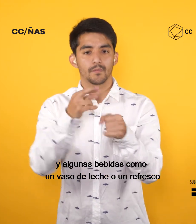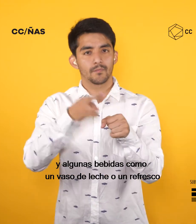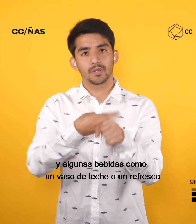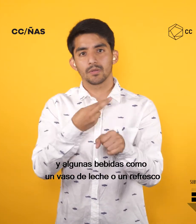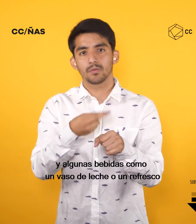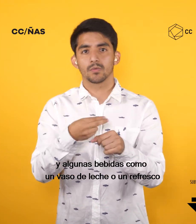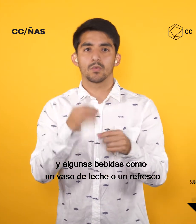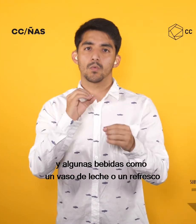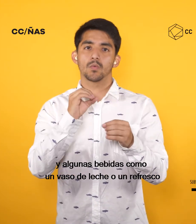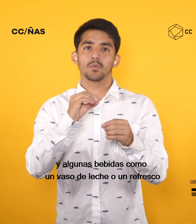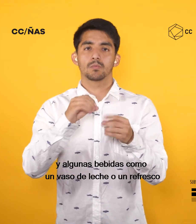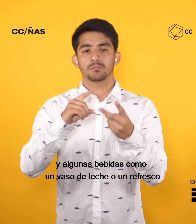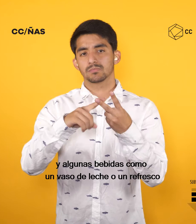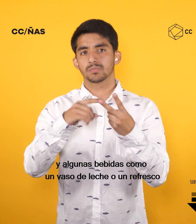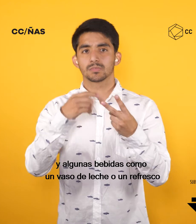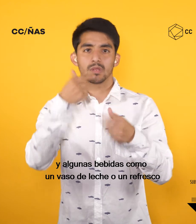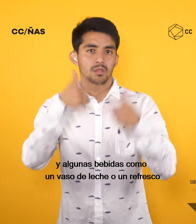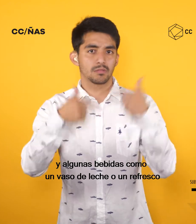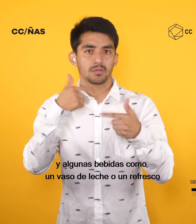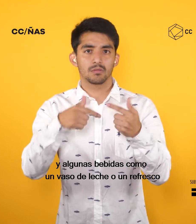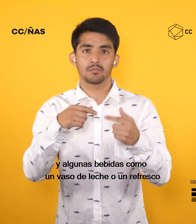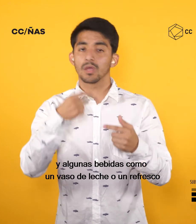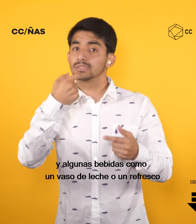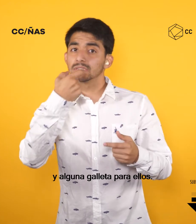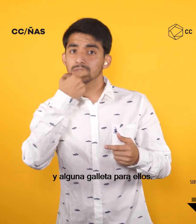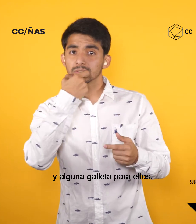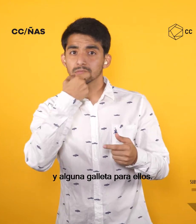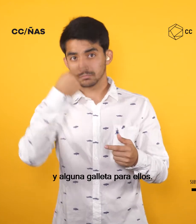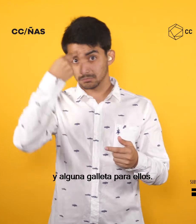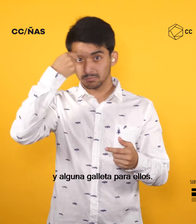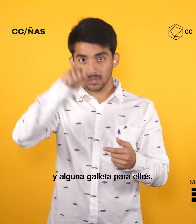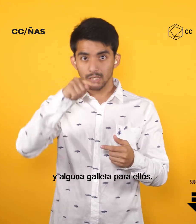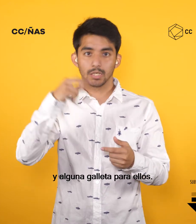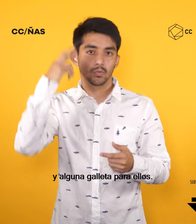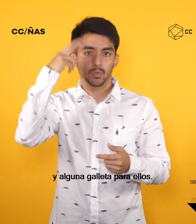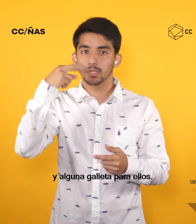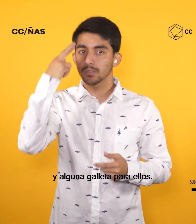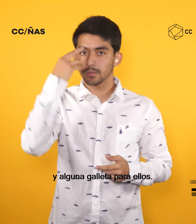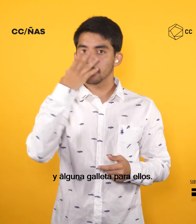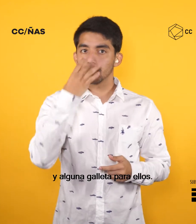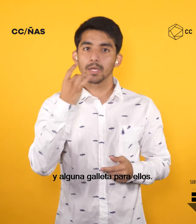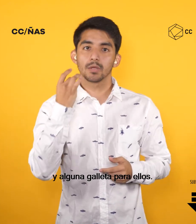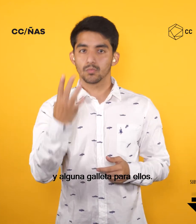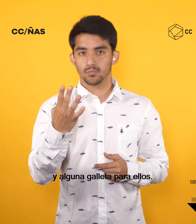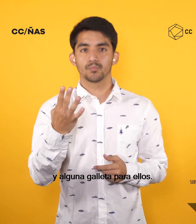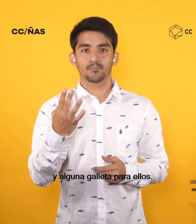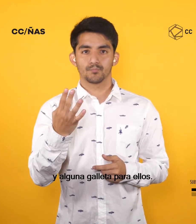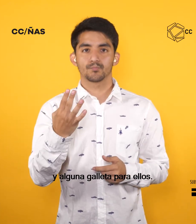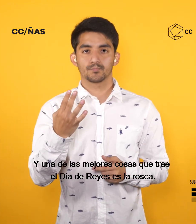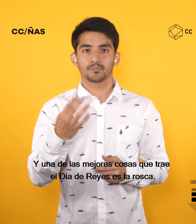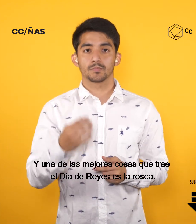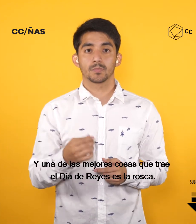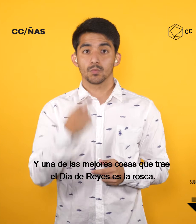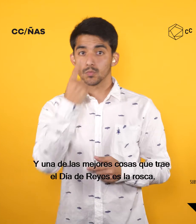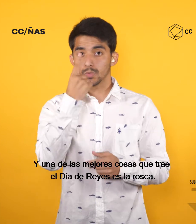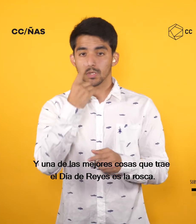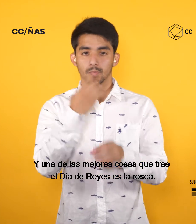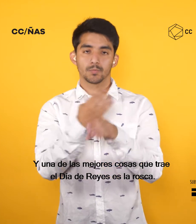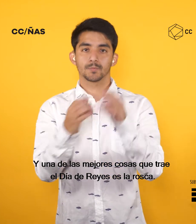Y algunas bebidas como un vaso de leche o un refresco. Y alguna galleta para ellos. Y una de las mejores cosas